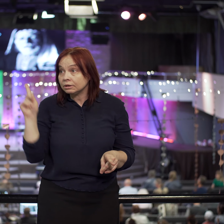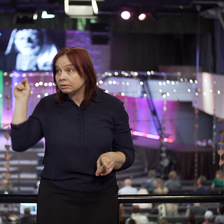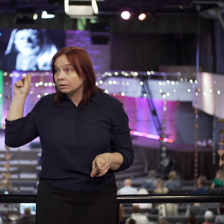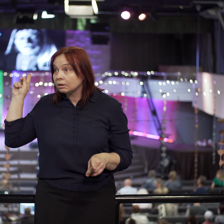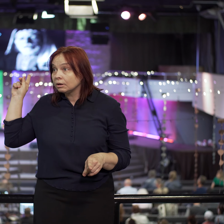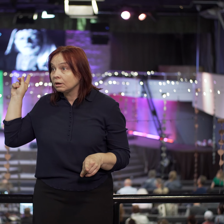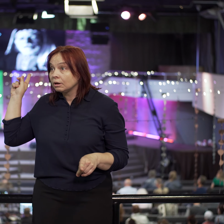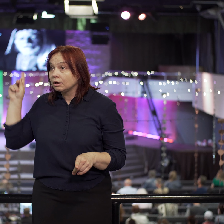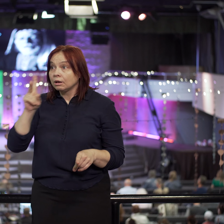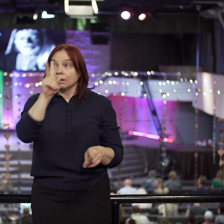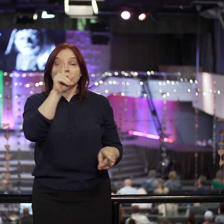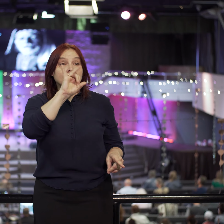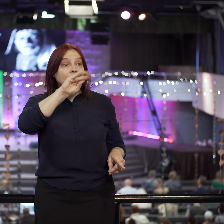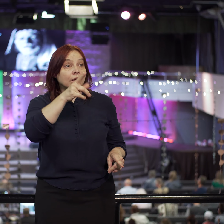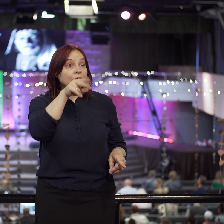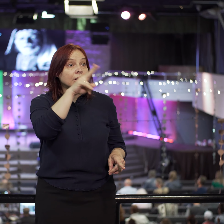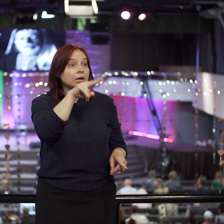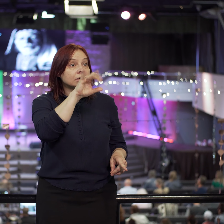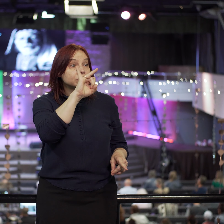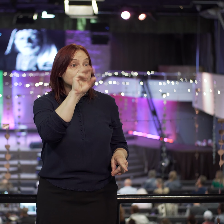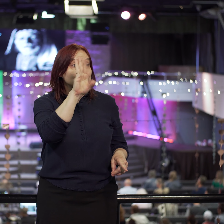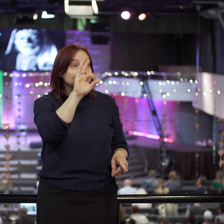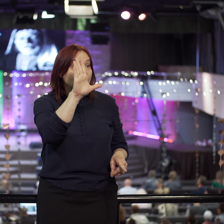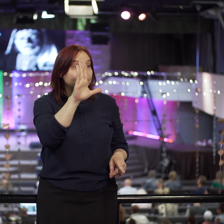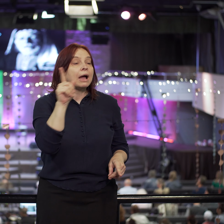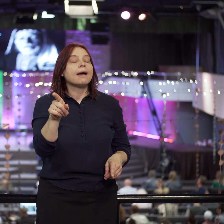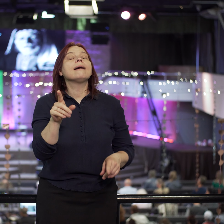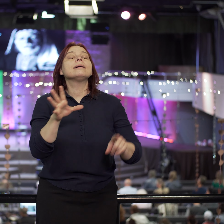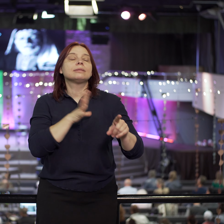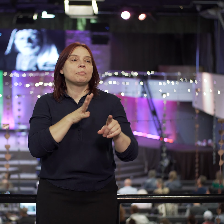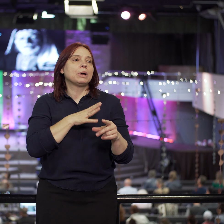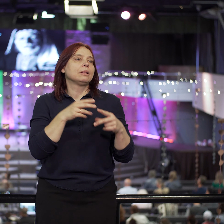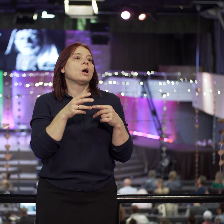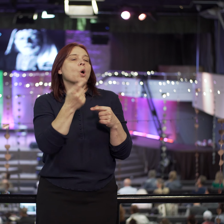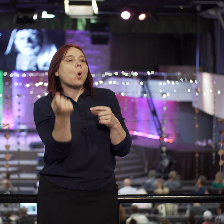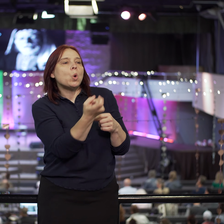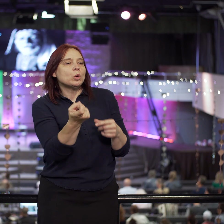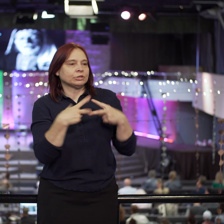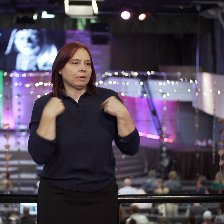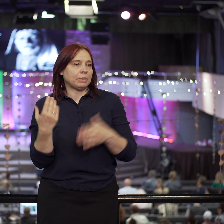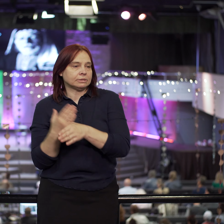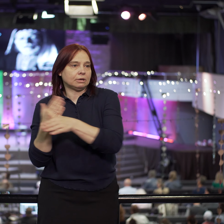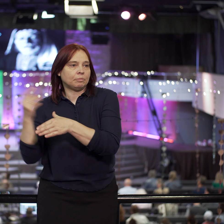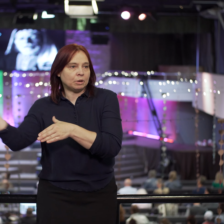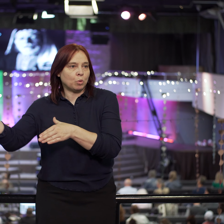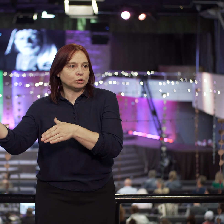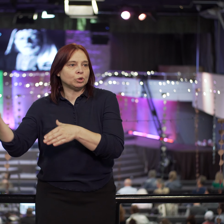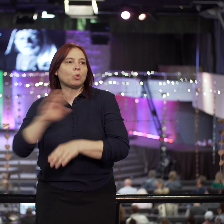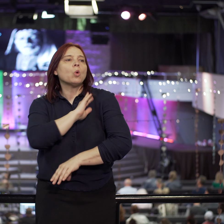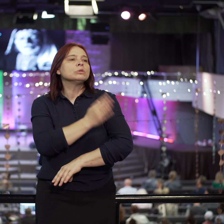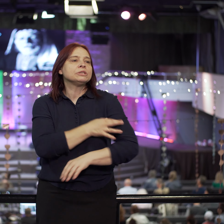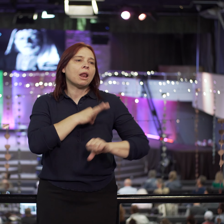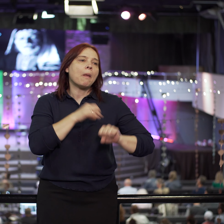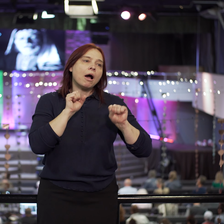Между фарисеями был некто именем Никодим, один из начальников иудейских. Он пришел